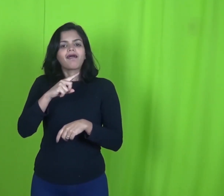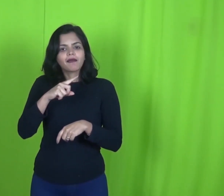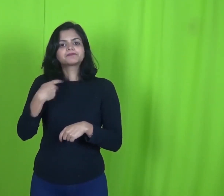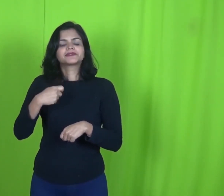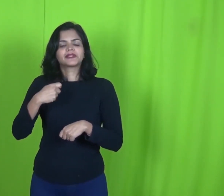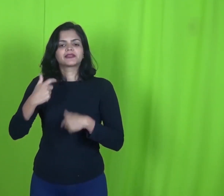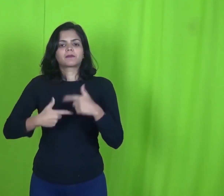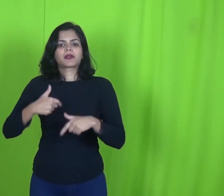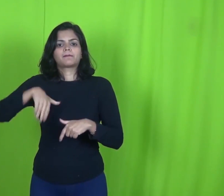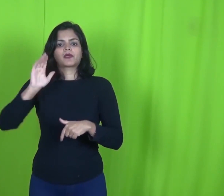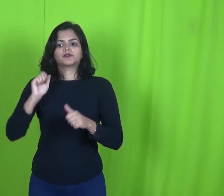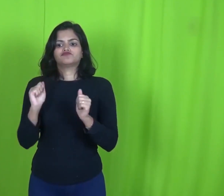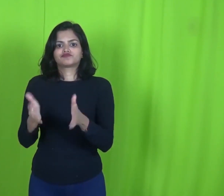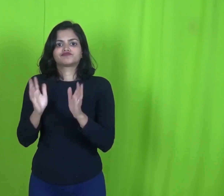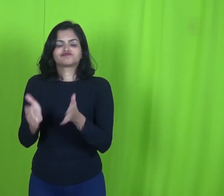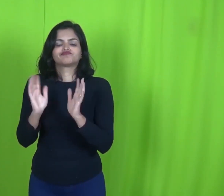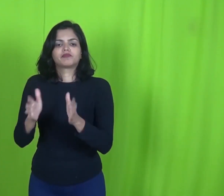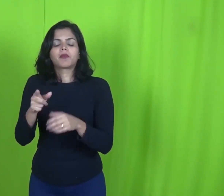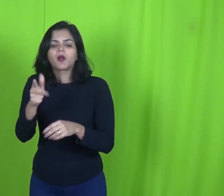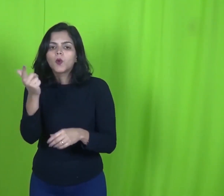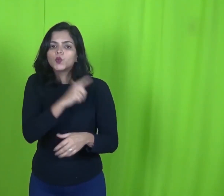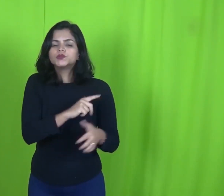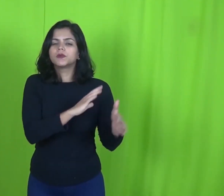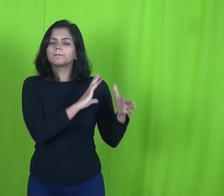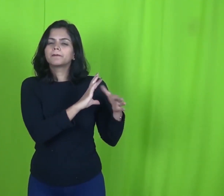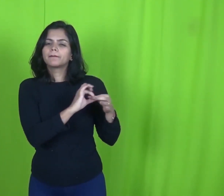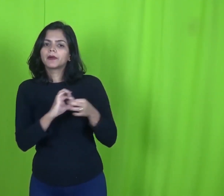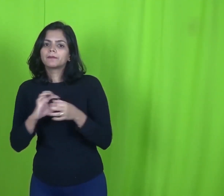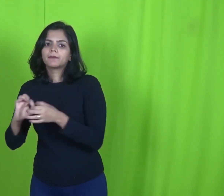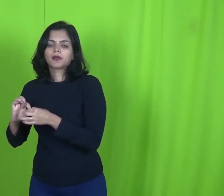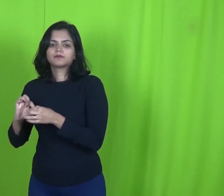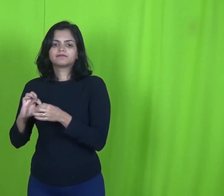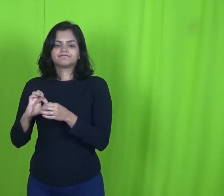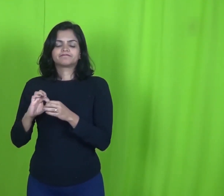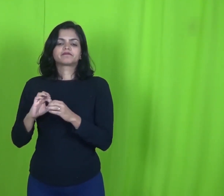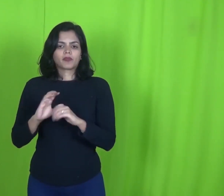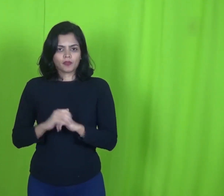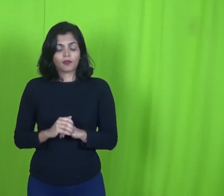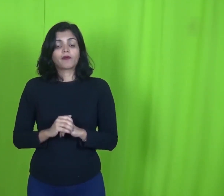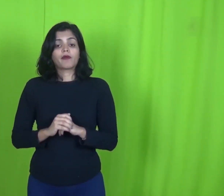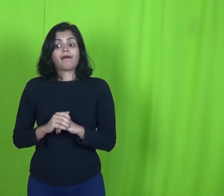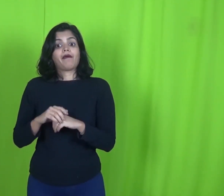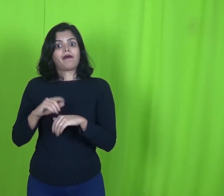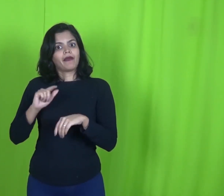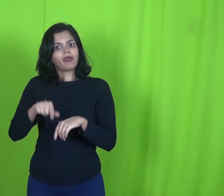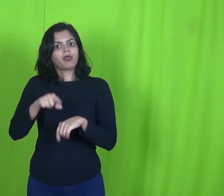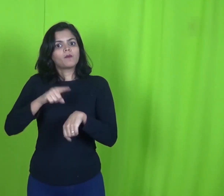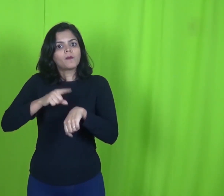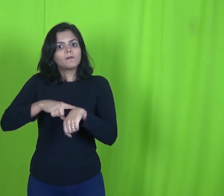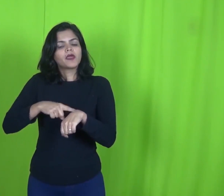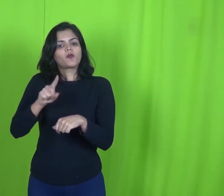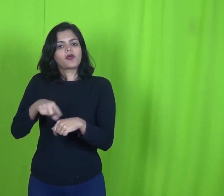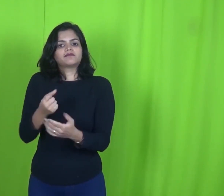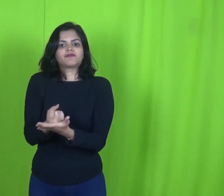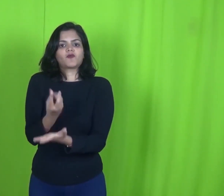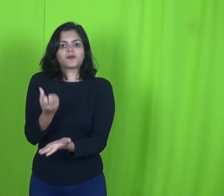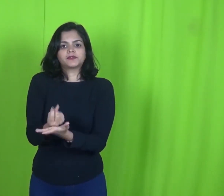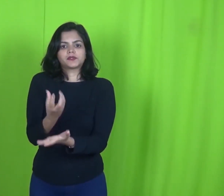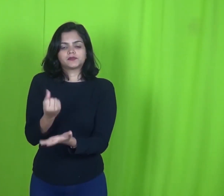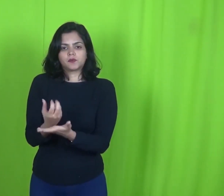fim. Então, percebam ali as falhas no decorrer dessas apresentações, contextualize. Então, isso no